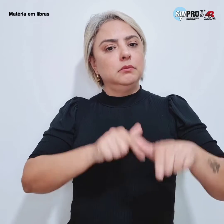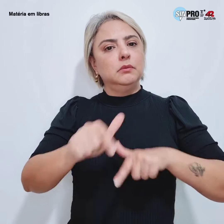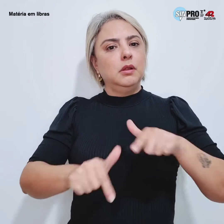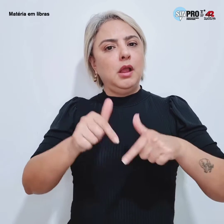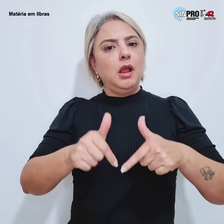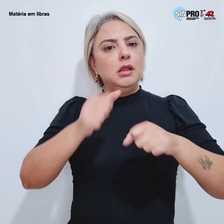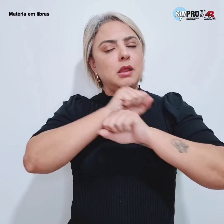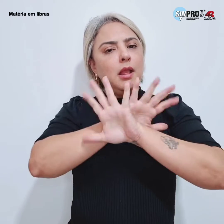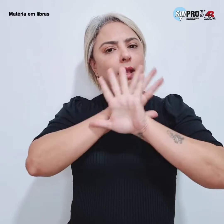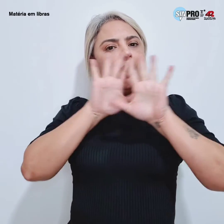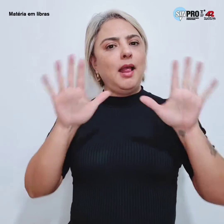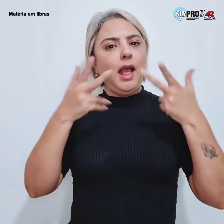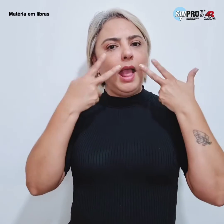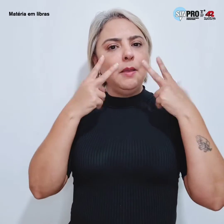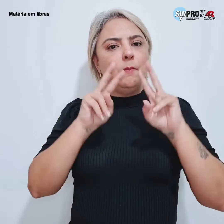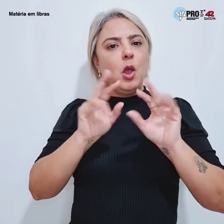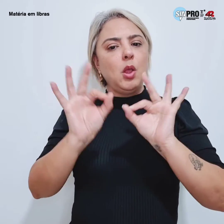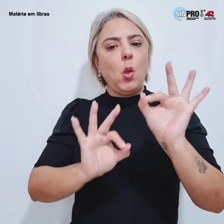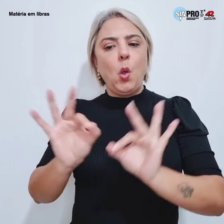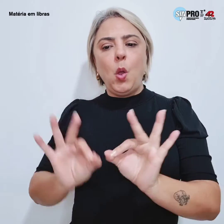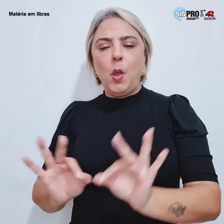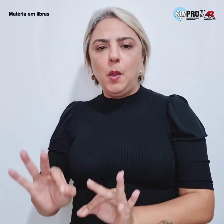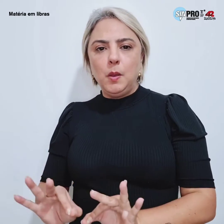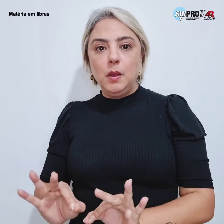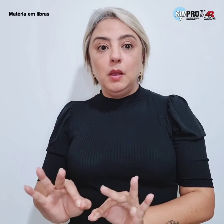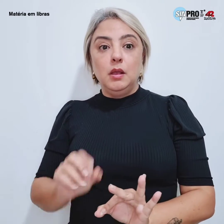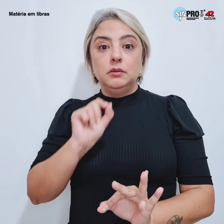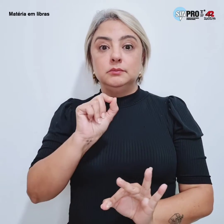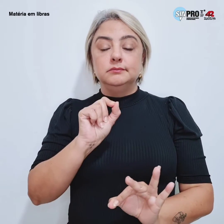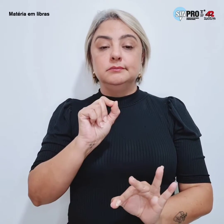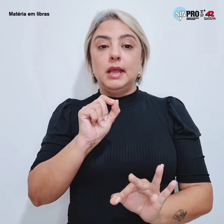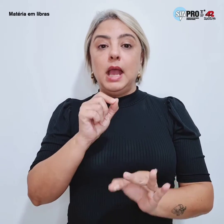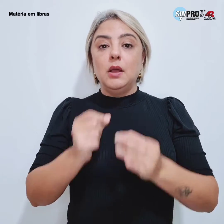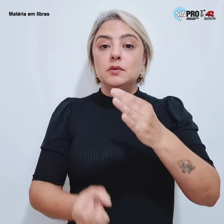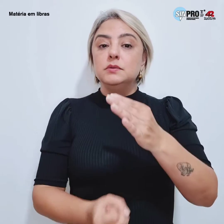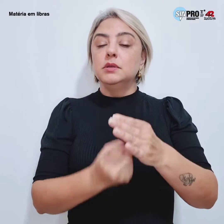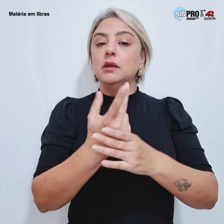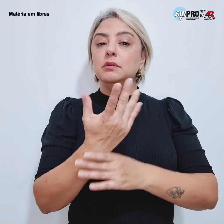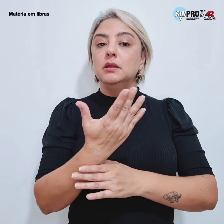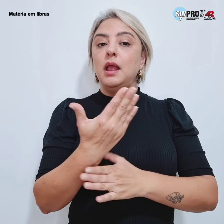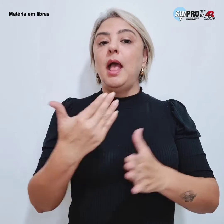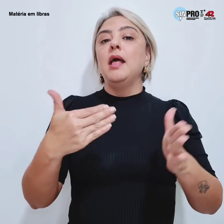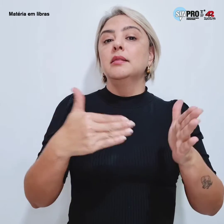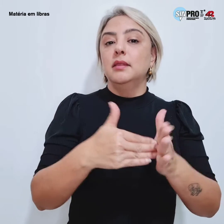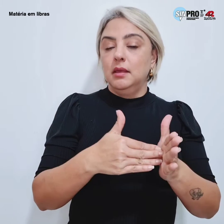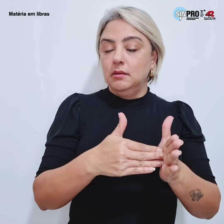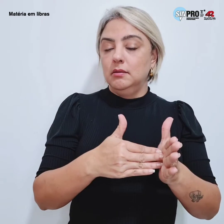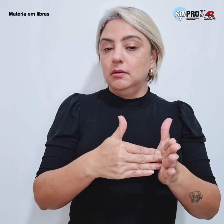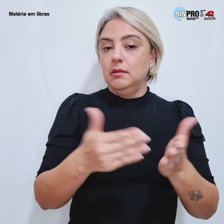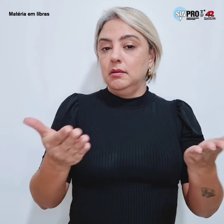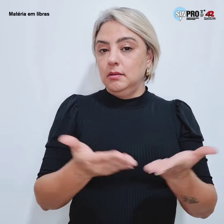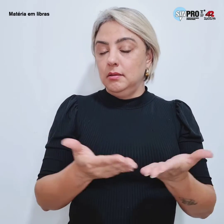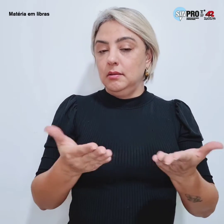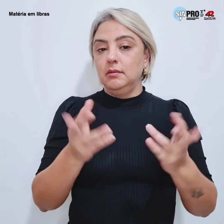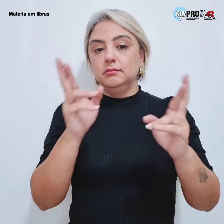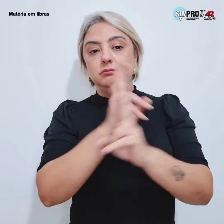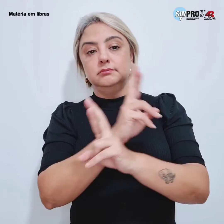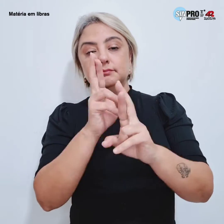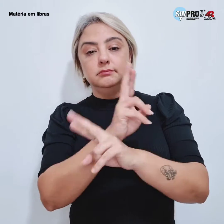evidenciar de forma mais organizada os fatos até agora ocorridos em relação à pandemia